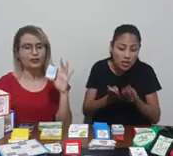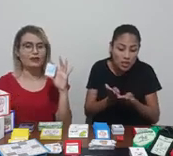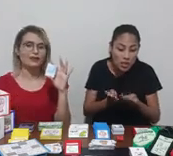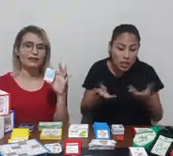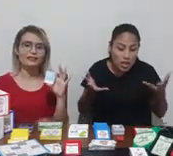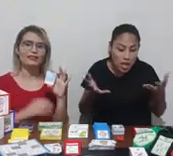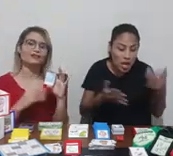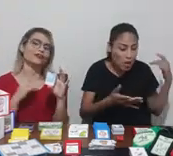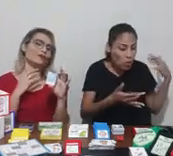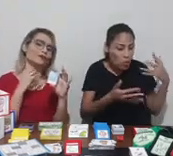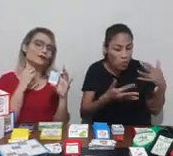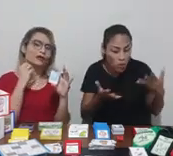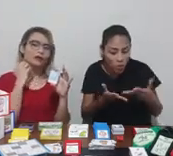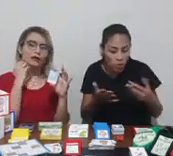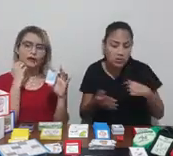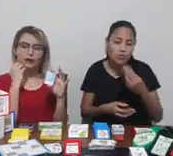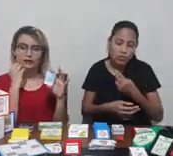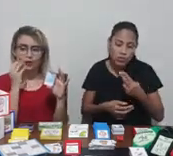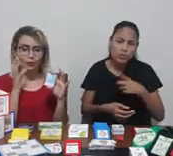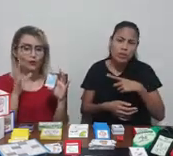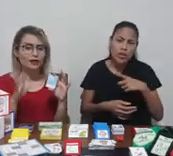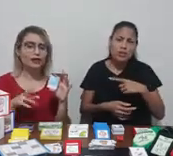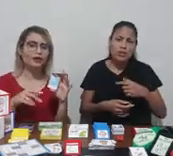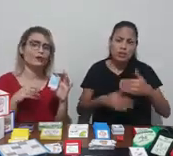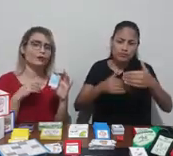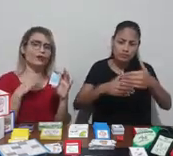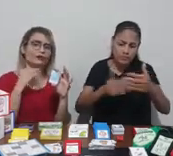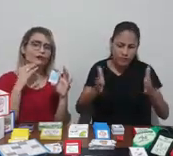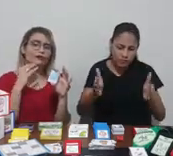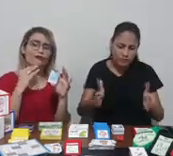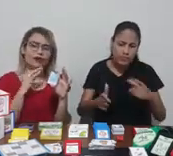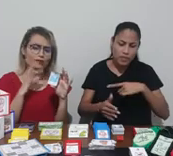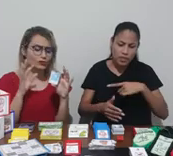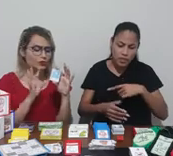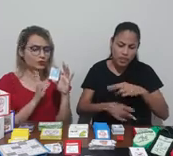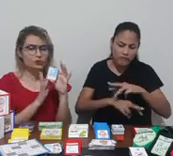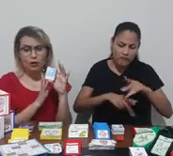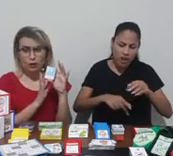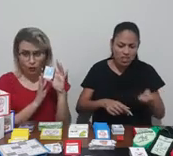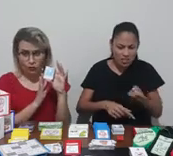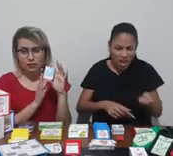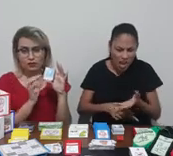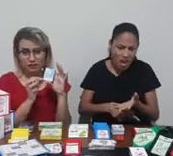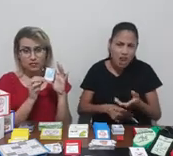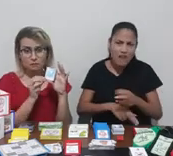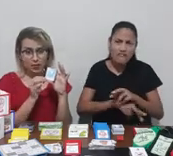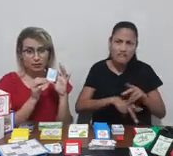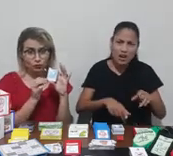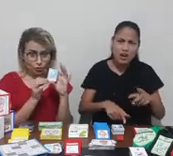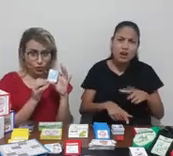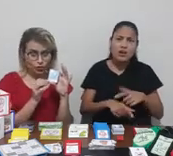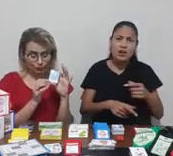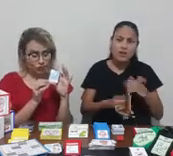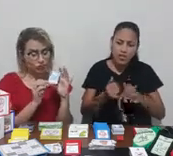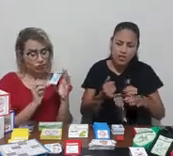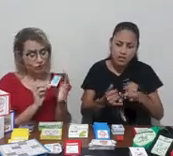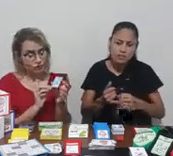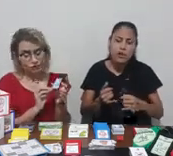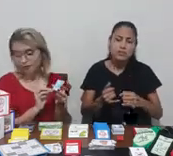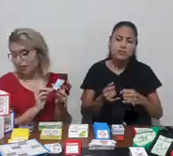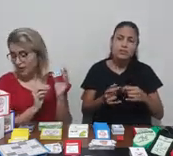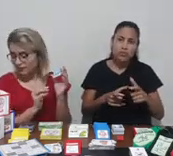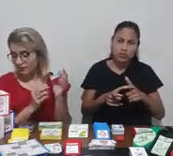porque na verdade ele vem com tabuleiro, ele vem com várias outras coisas que fazem parte do joguinho,